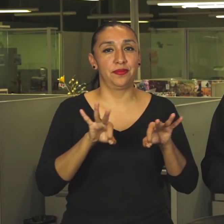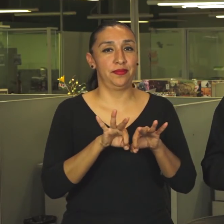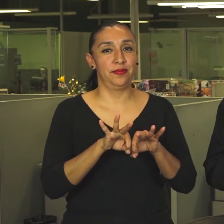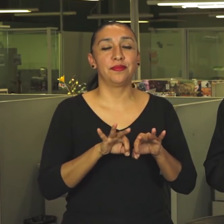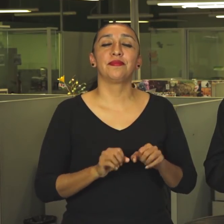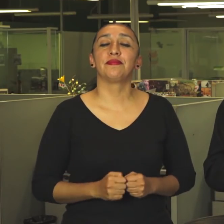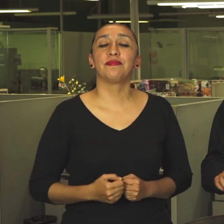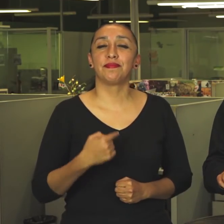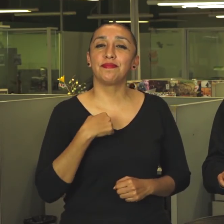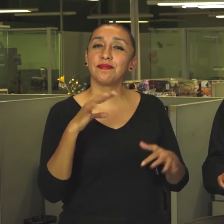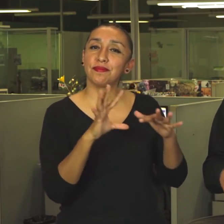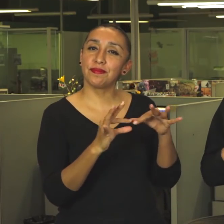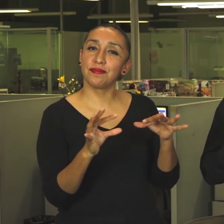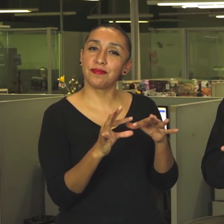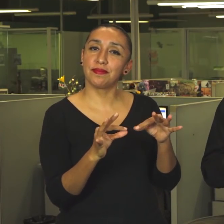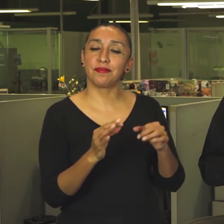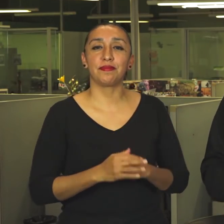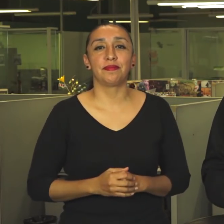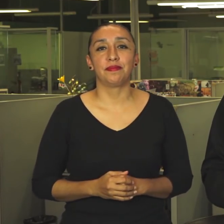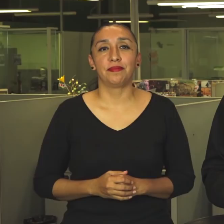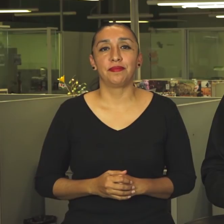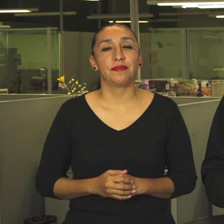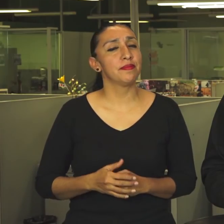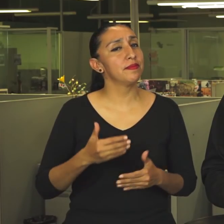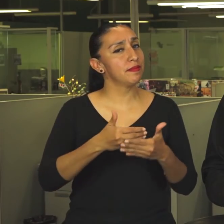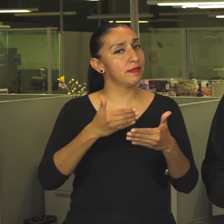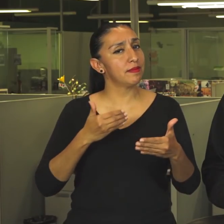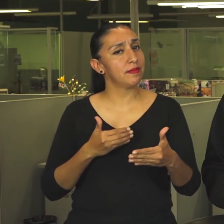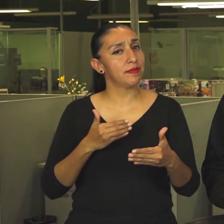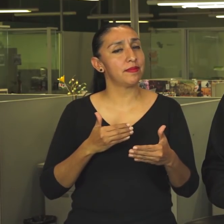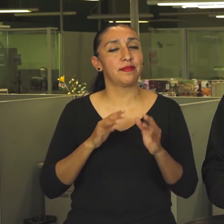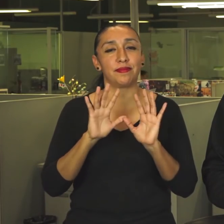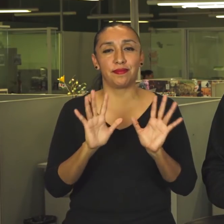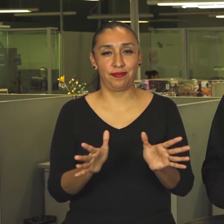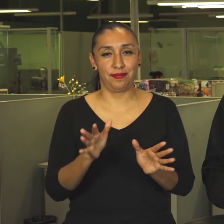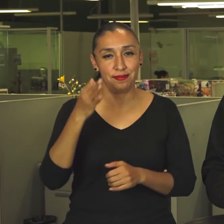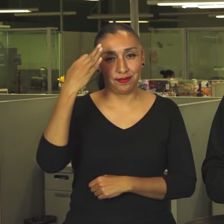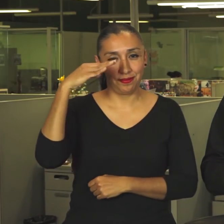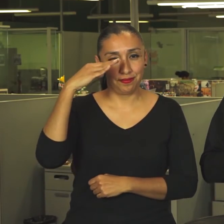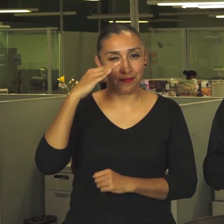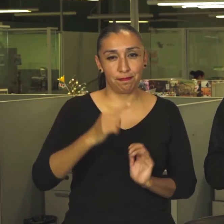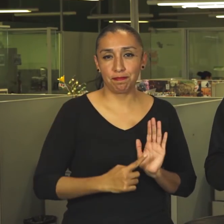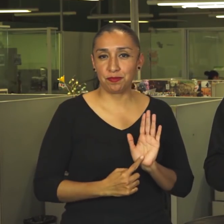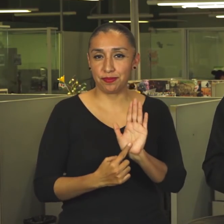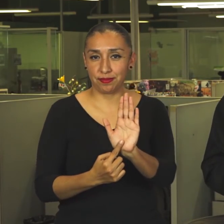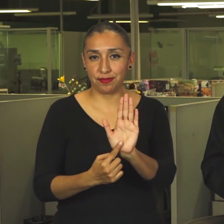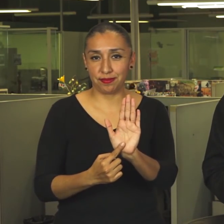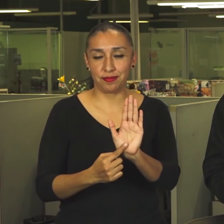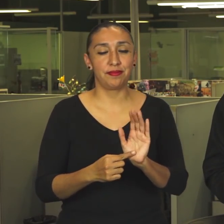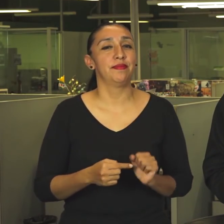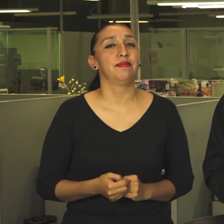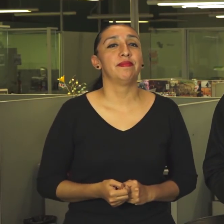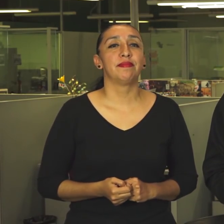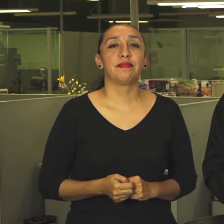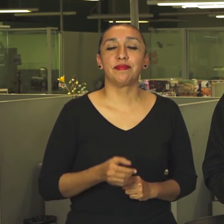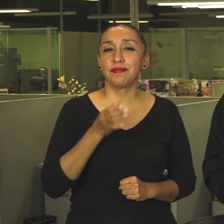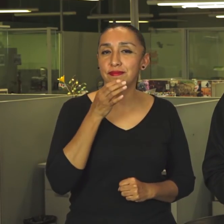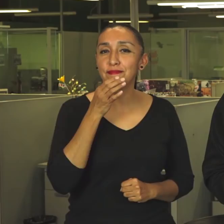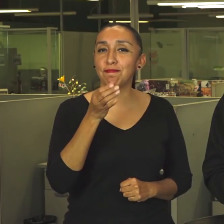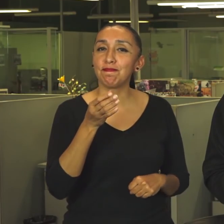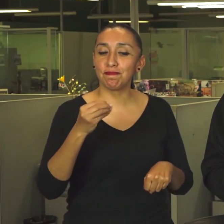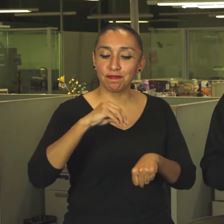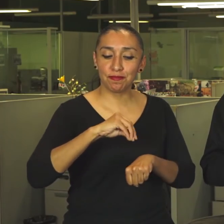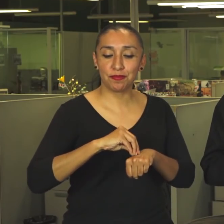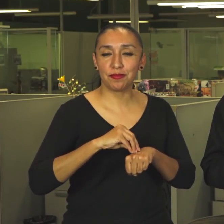leo un párrafo de lo que ya le hemos podido compartir a través de nuestro portal de internet y agregamos algunos comentarios sobre todo para